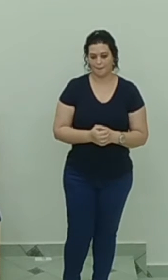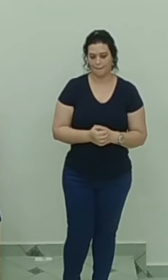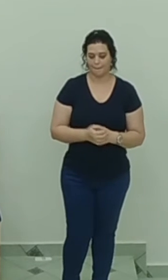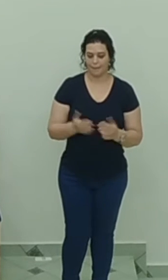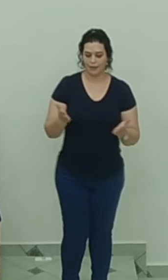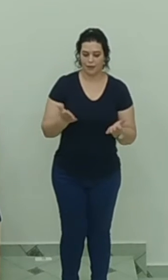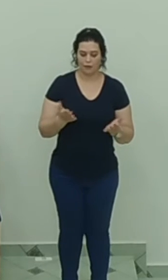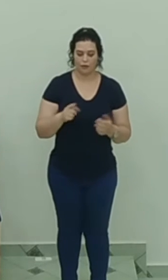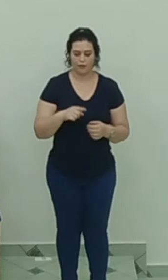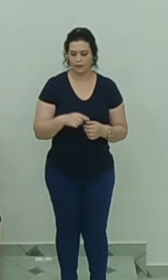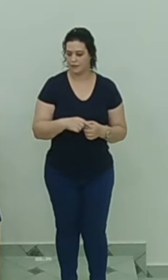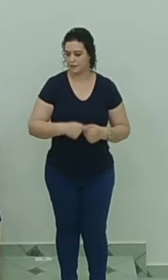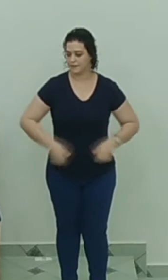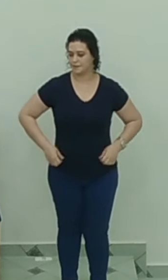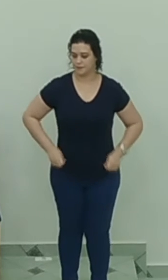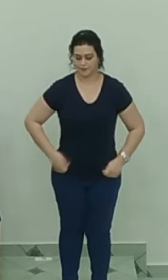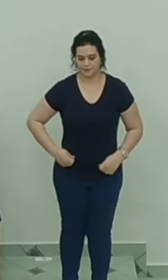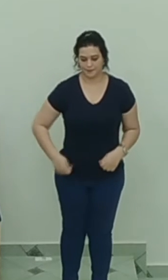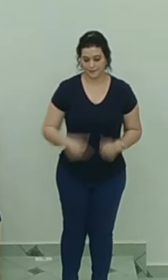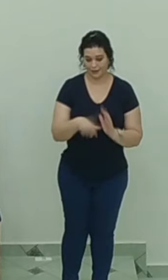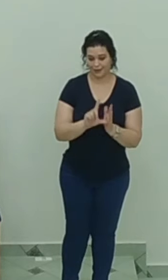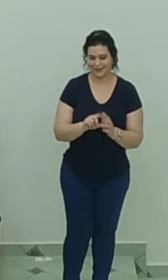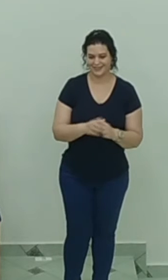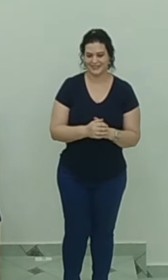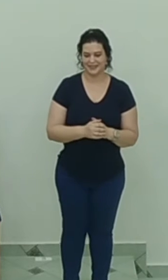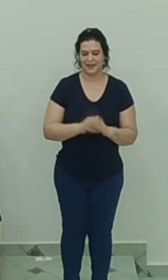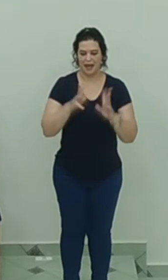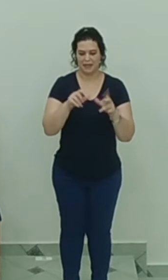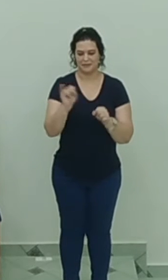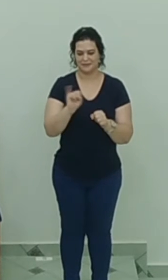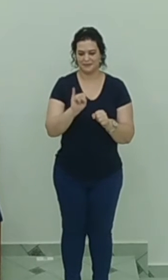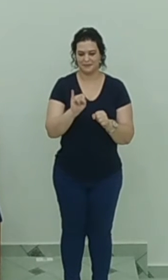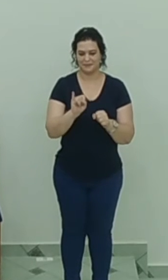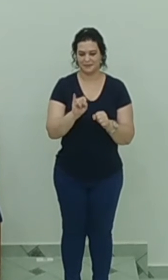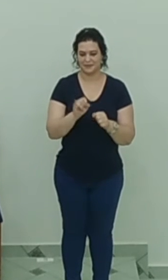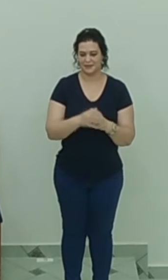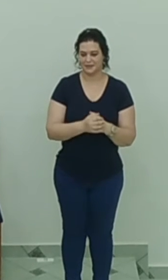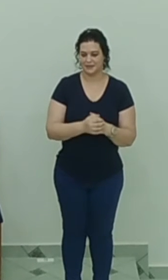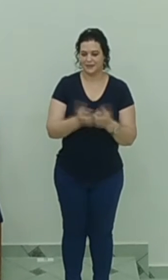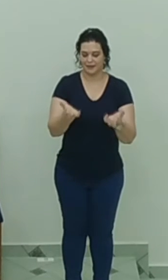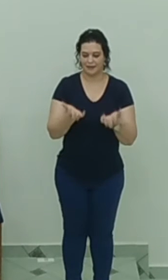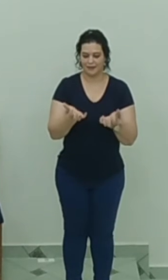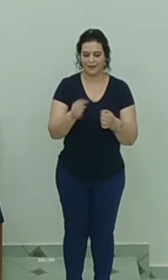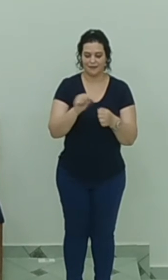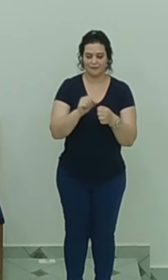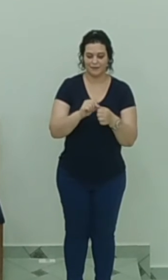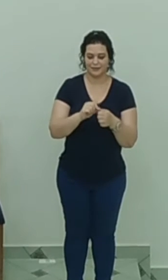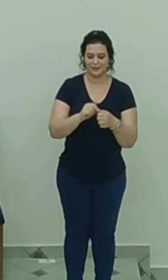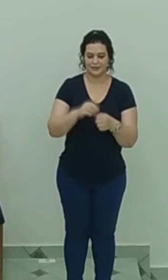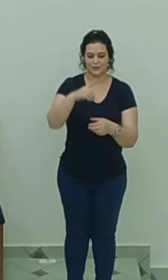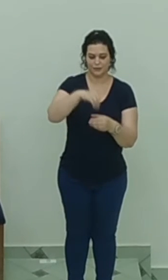Farei agora uma oração. Antes, aos irmãos que vieram e já trouxeram seus dízimos, podem fazer